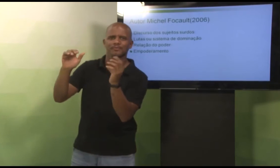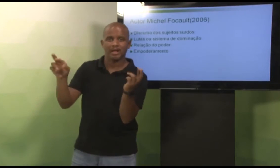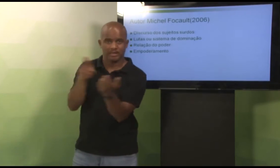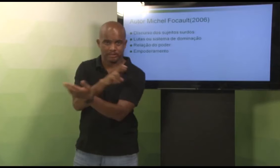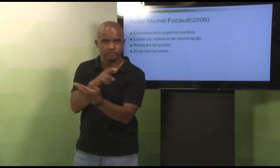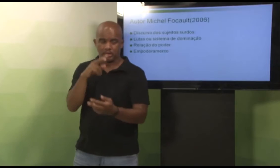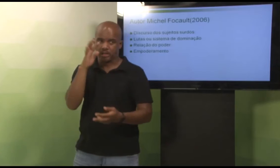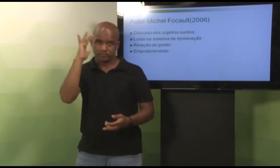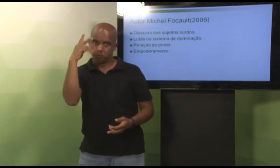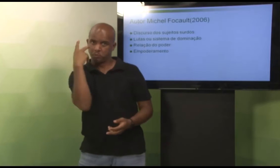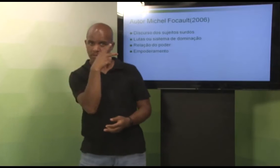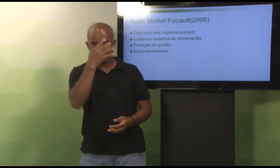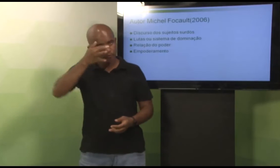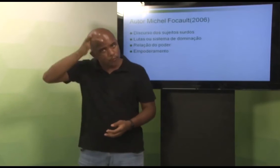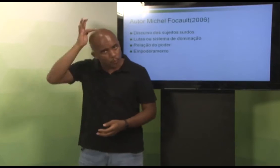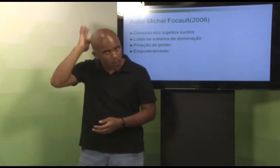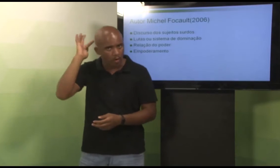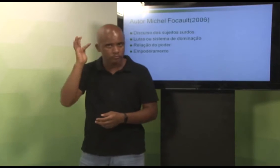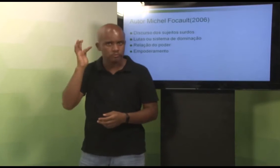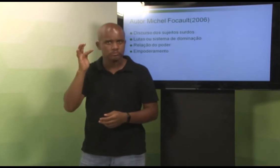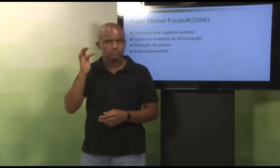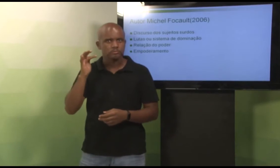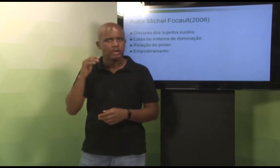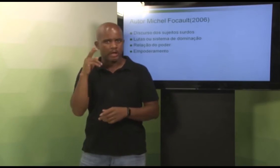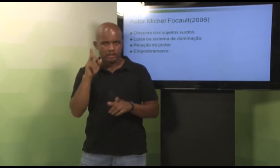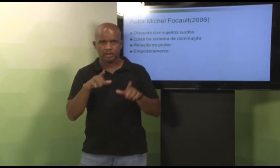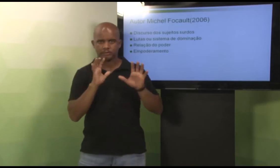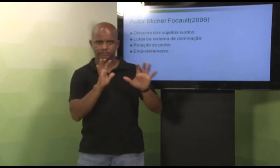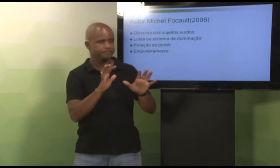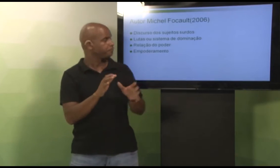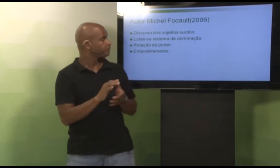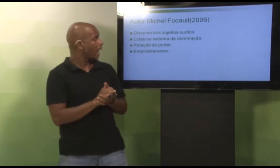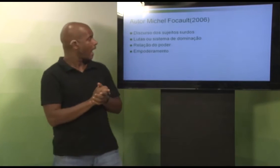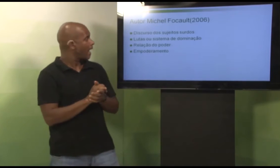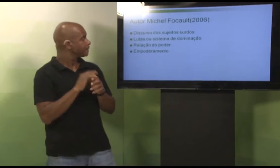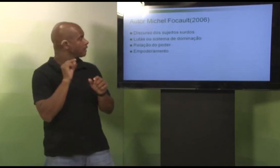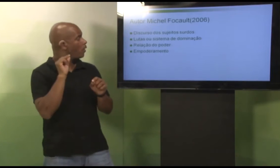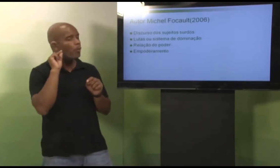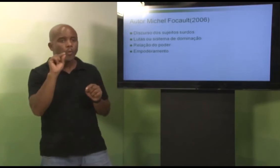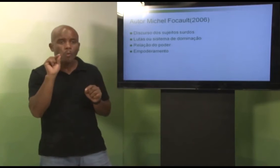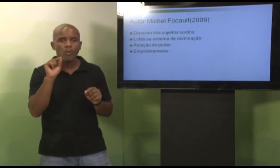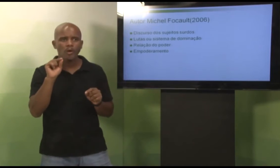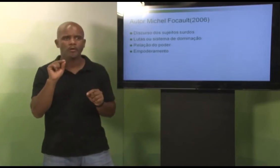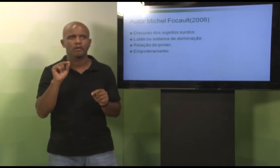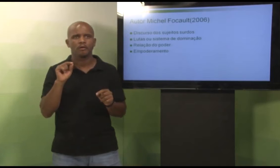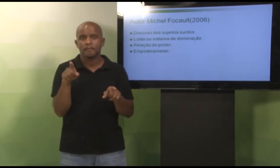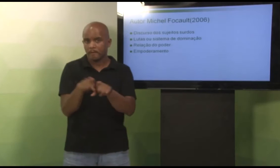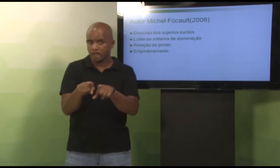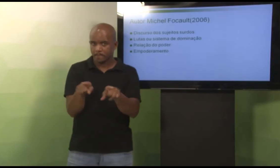o respeito mútuo, essa relação de respeito. Essa é a proposta de Foucault.